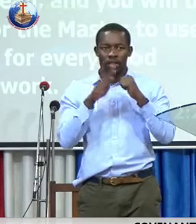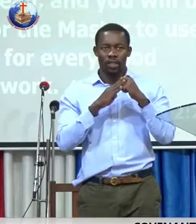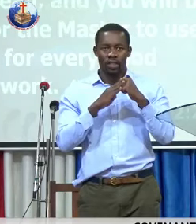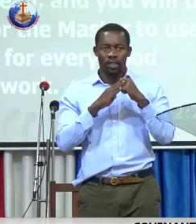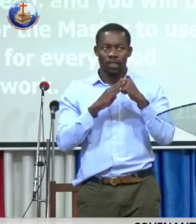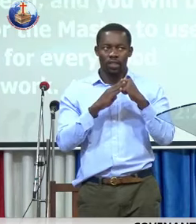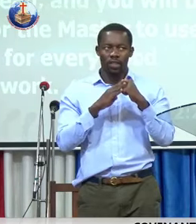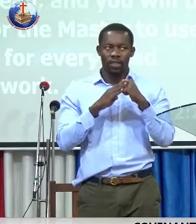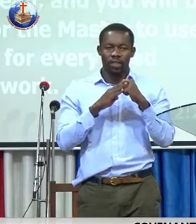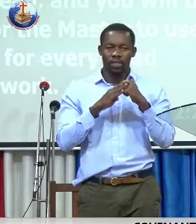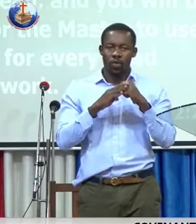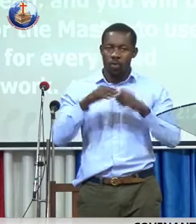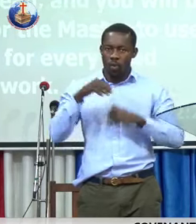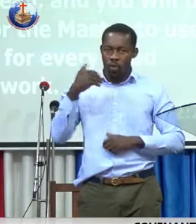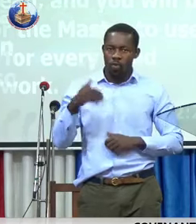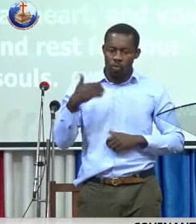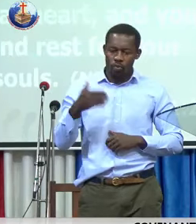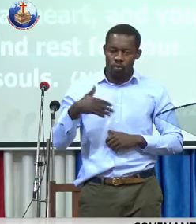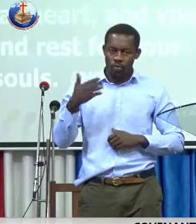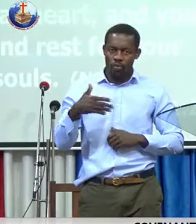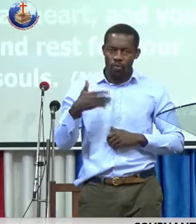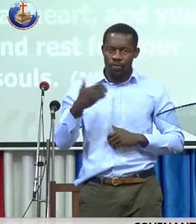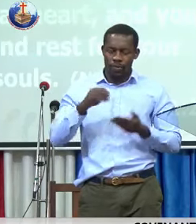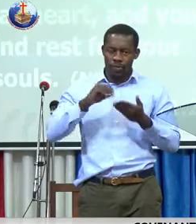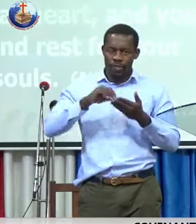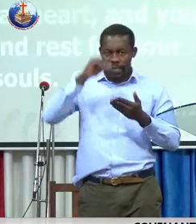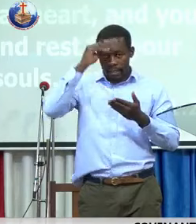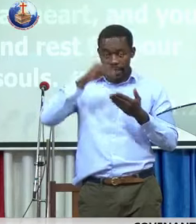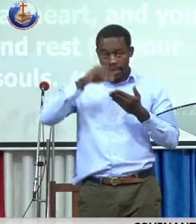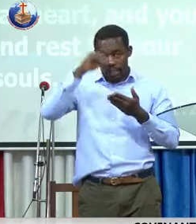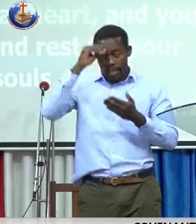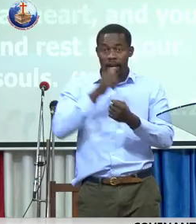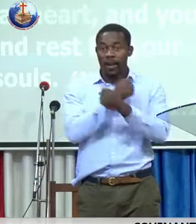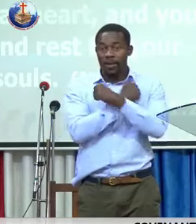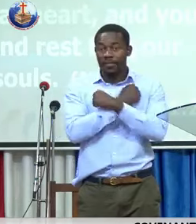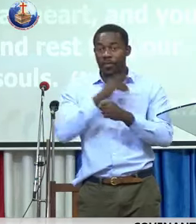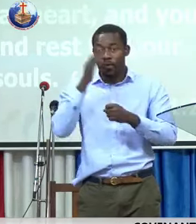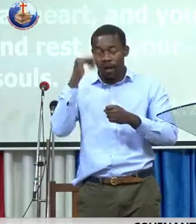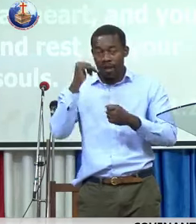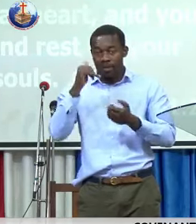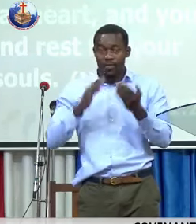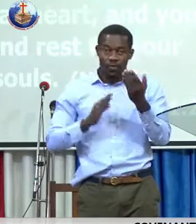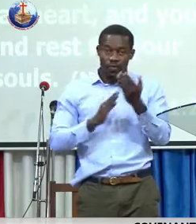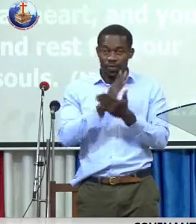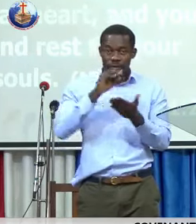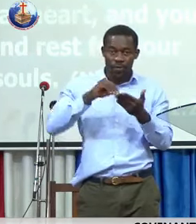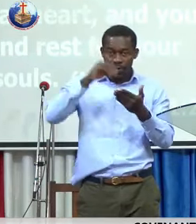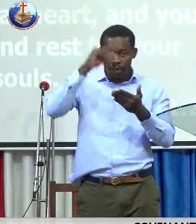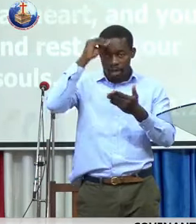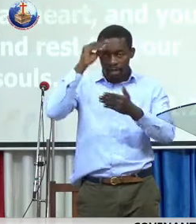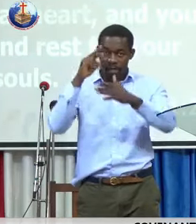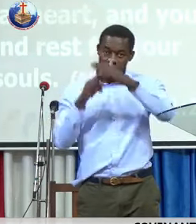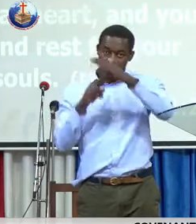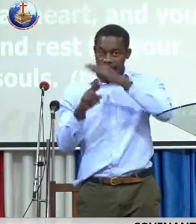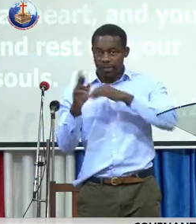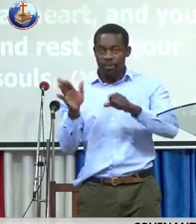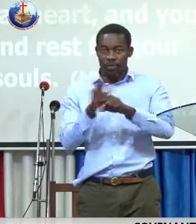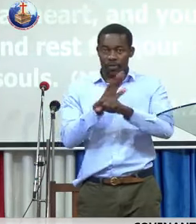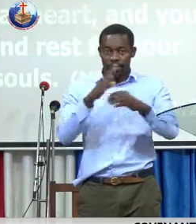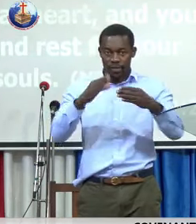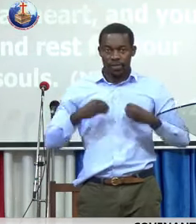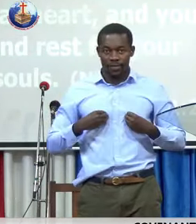Mathayo 11:29. We should embrace the learning that teaches us discipline. Tukumbatie kujifundisha ambako kunatufundisha